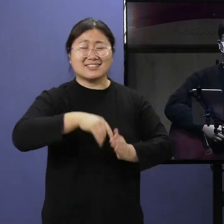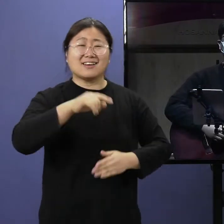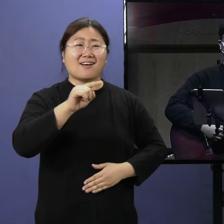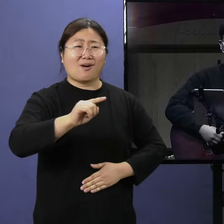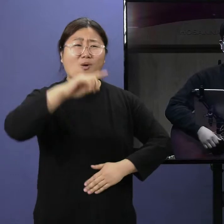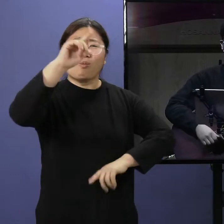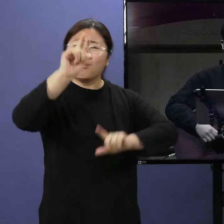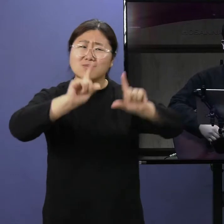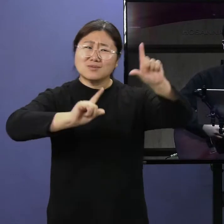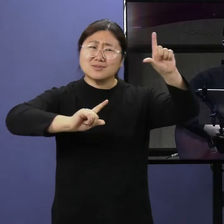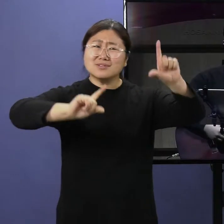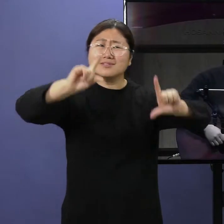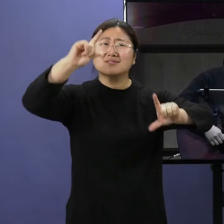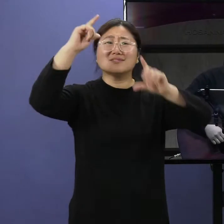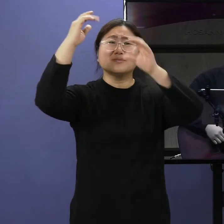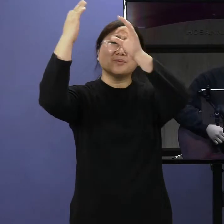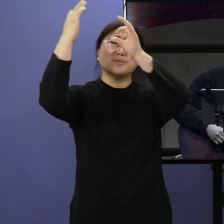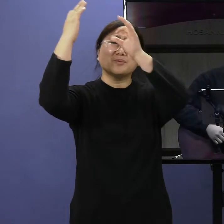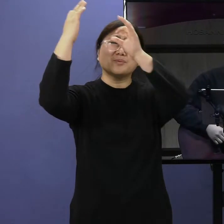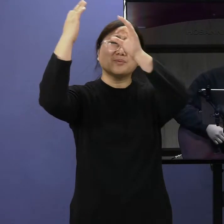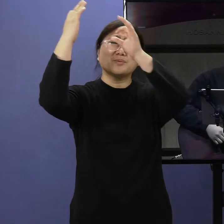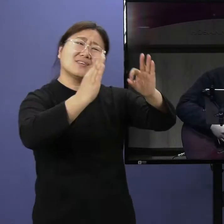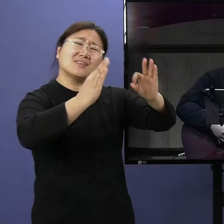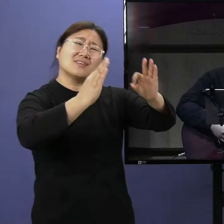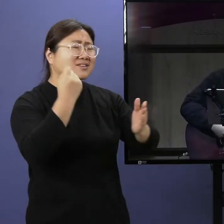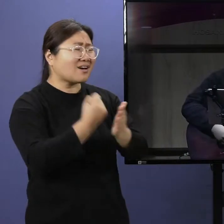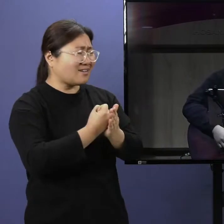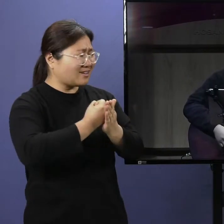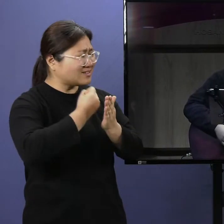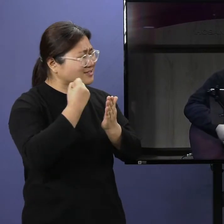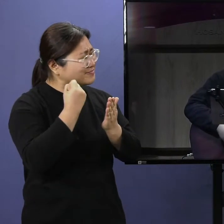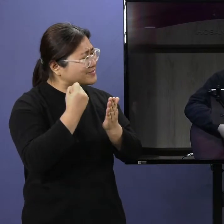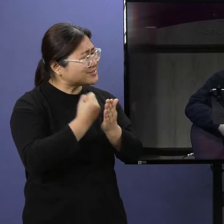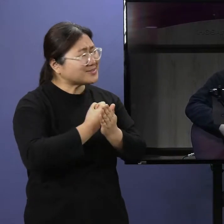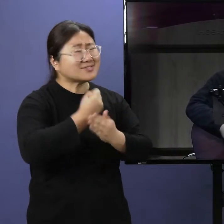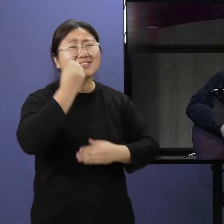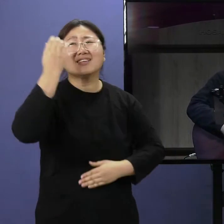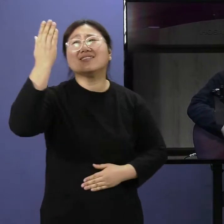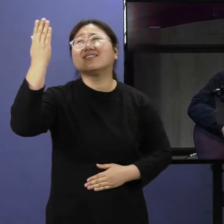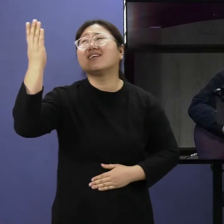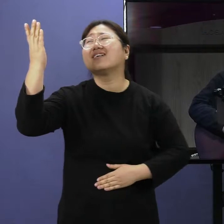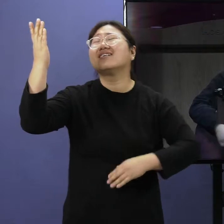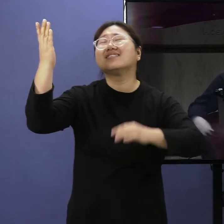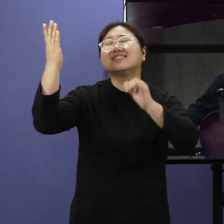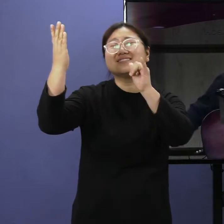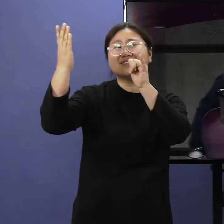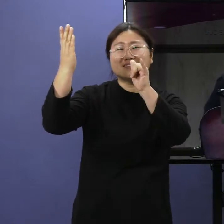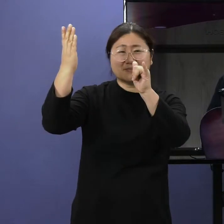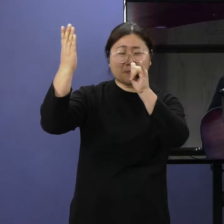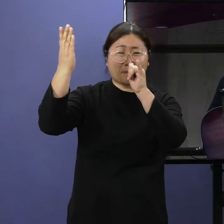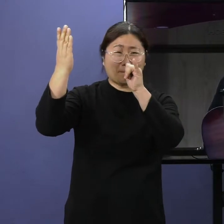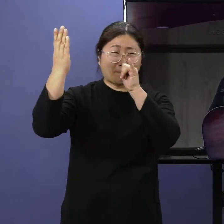그런 풍경 보시며 단식하는 분이 있네.